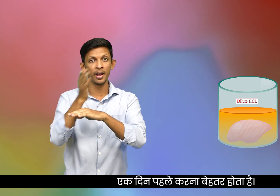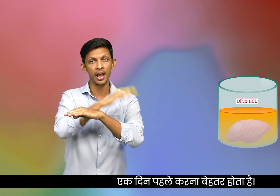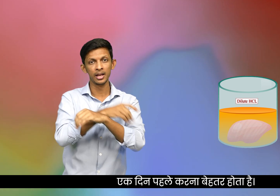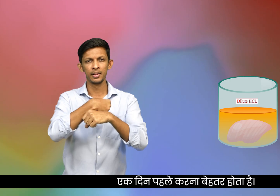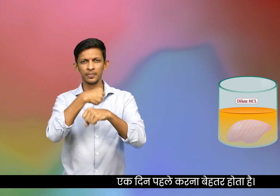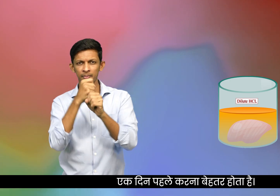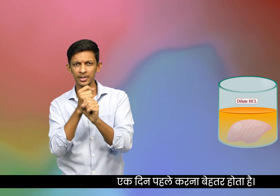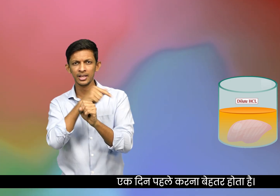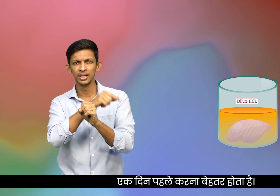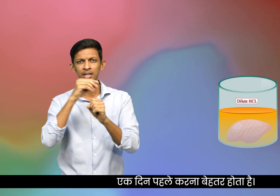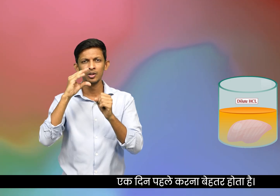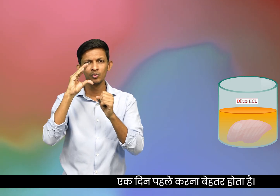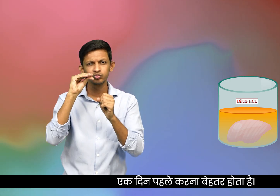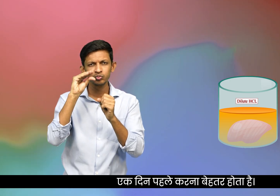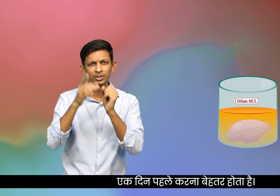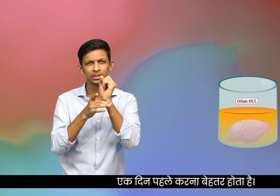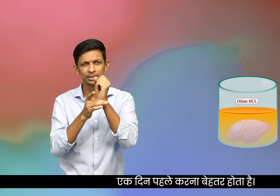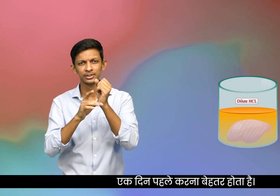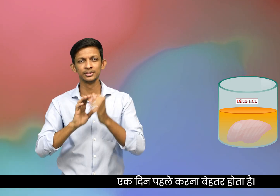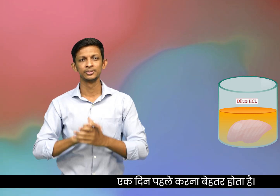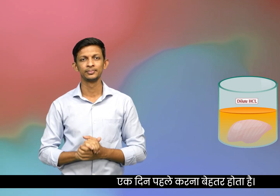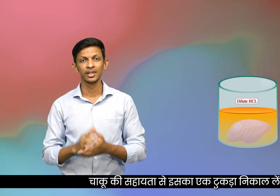दिन पहले करना बेहतर होता है।